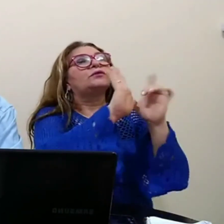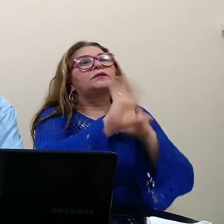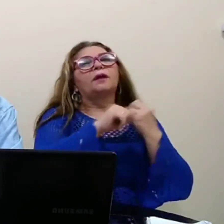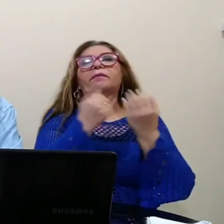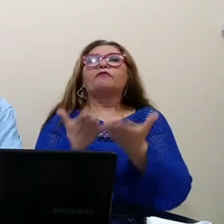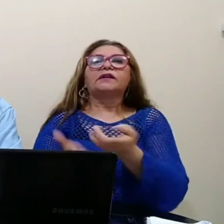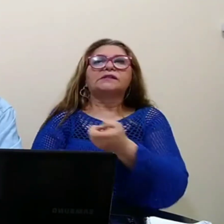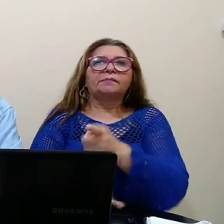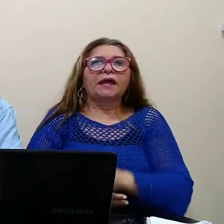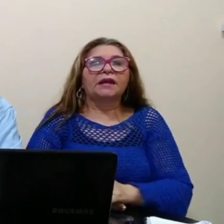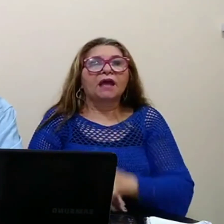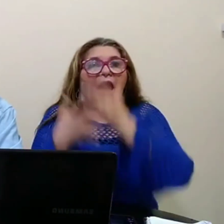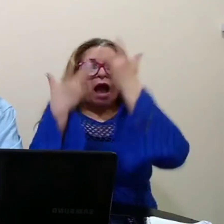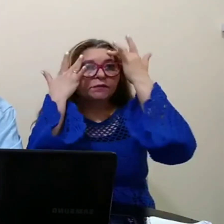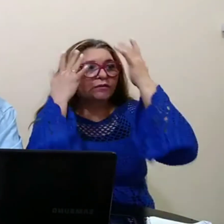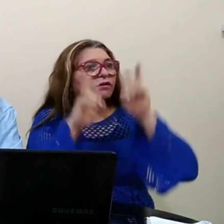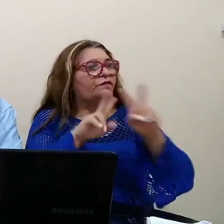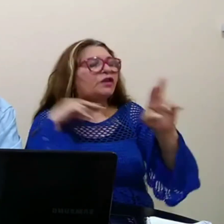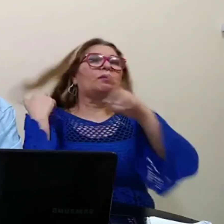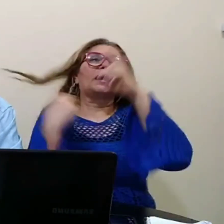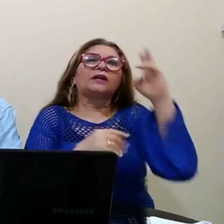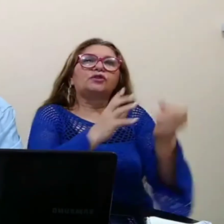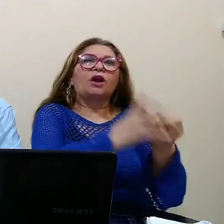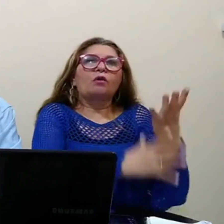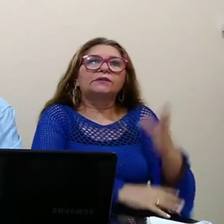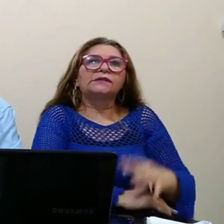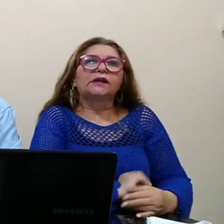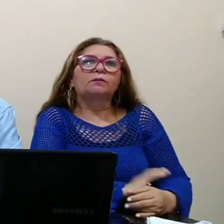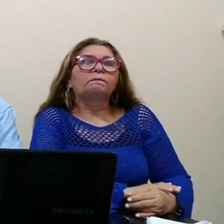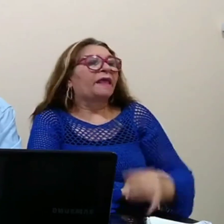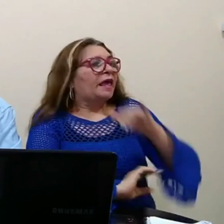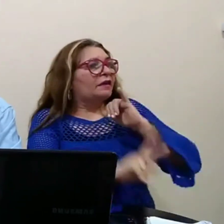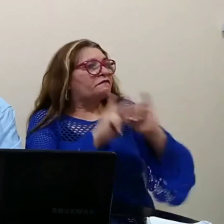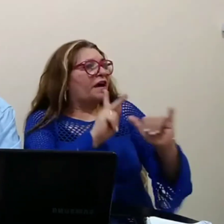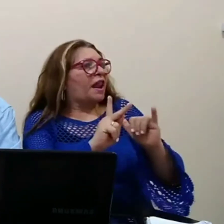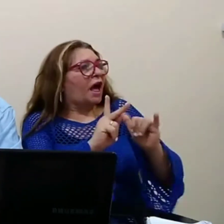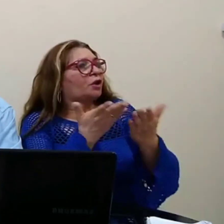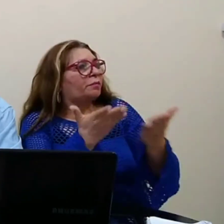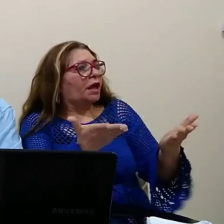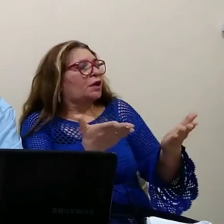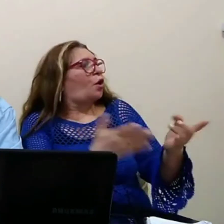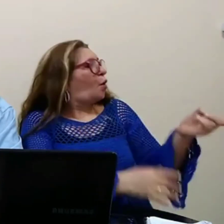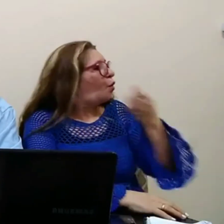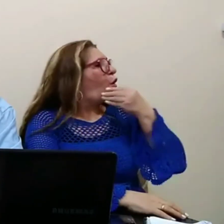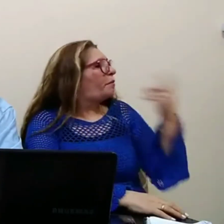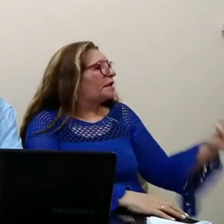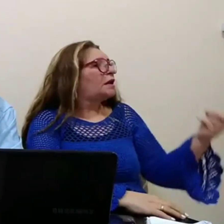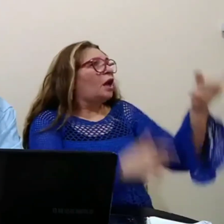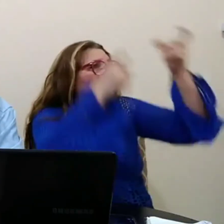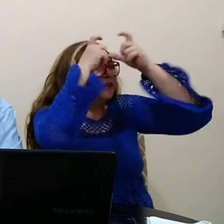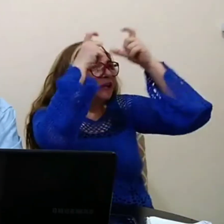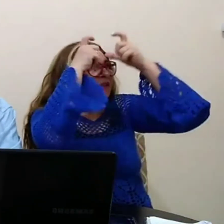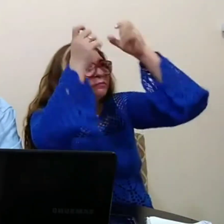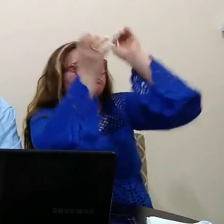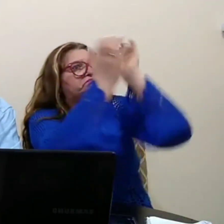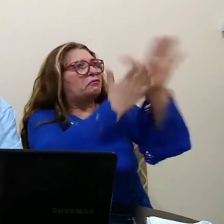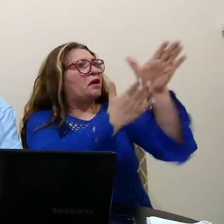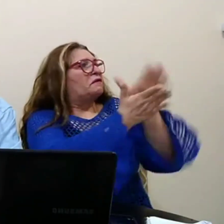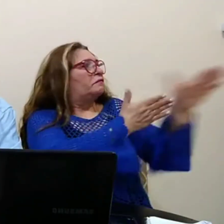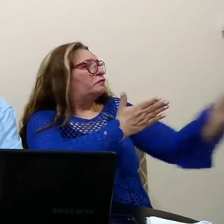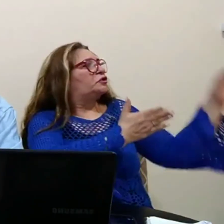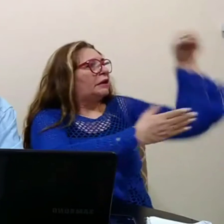os que haviam presenciado os fatos contaram-lhes o que acontecera ao endemoniado e acerca dos